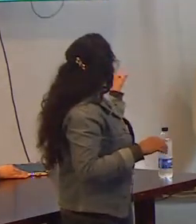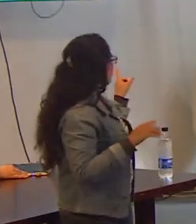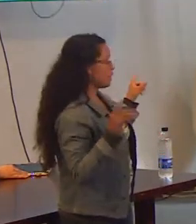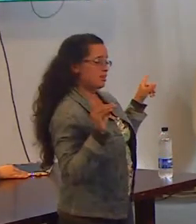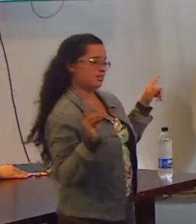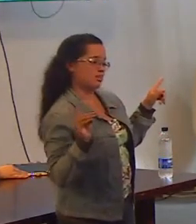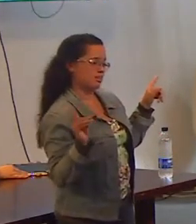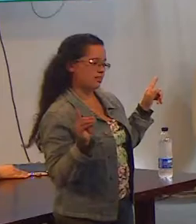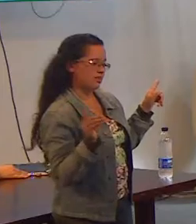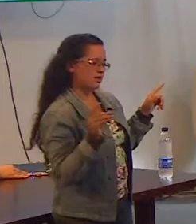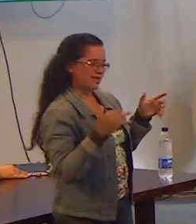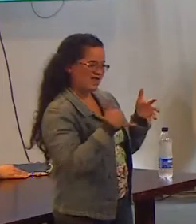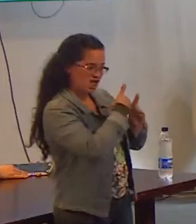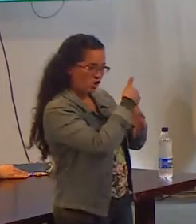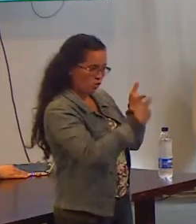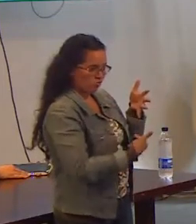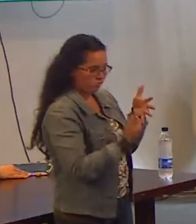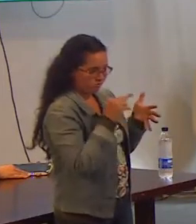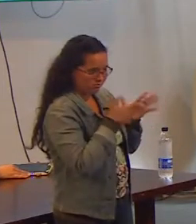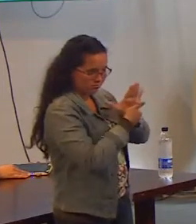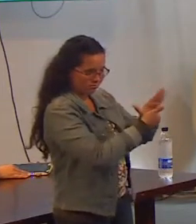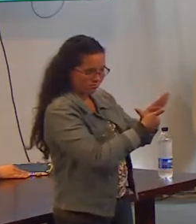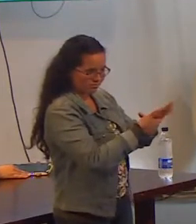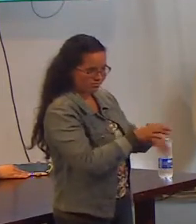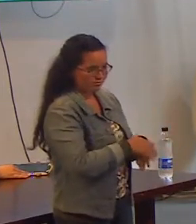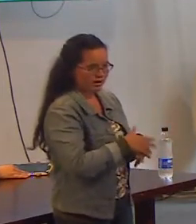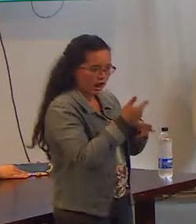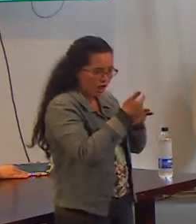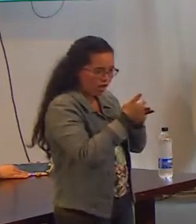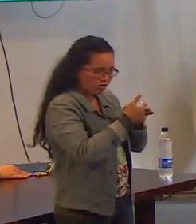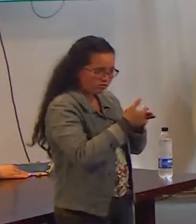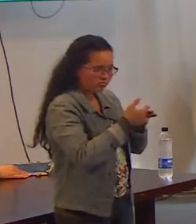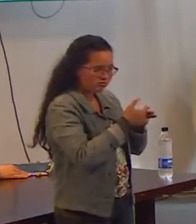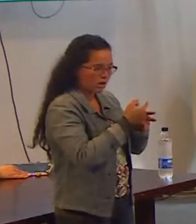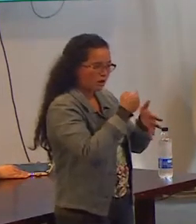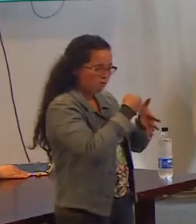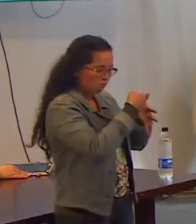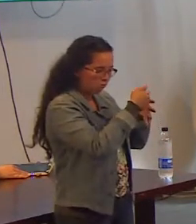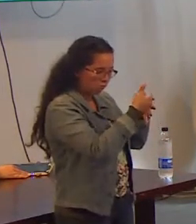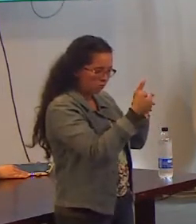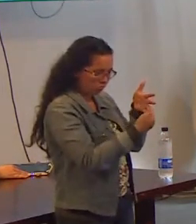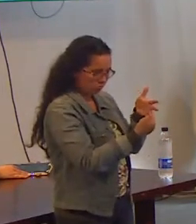Jara plantea esos 5 puntos, donde él les coloca un nombre, pues para poderlos